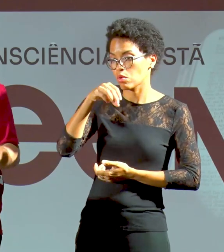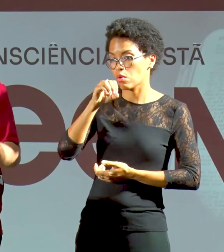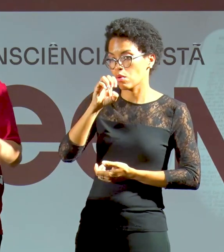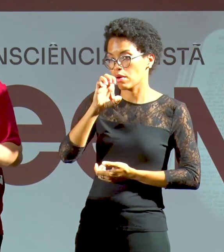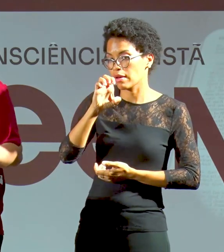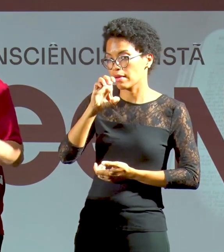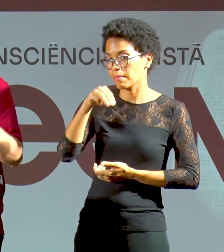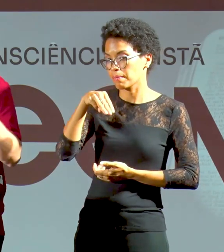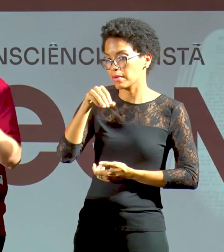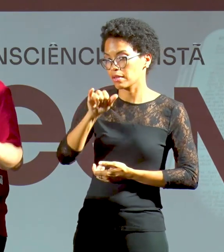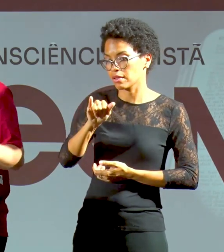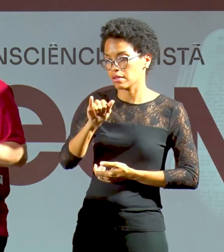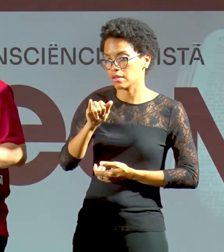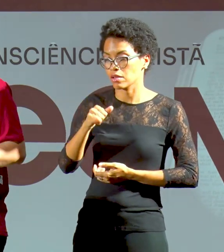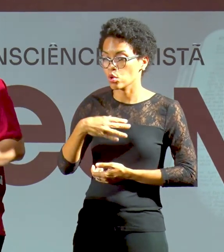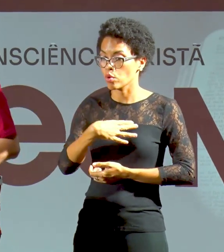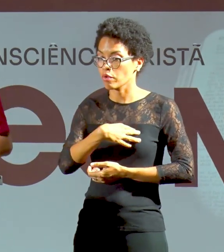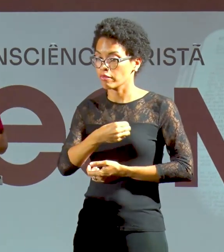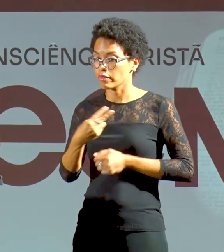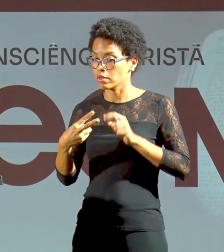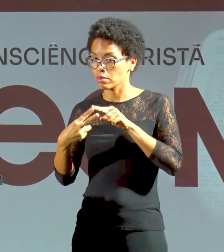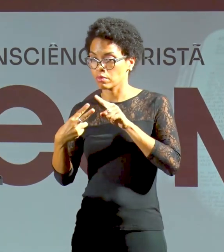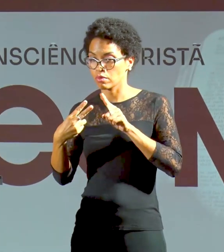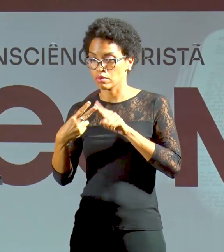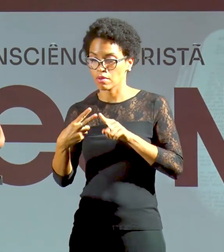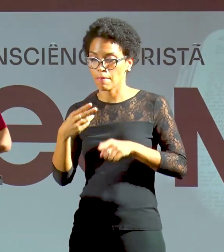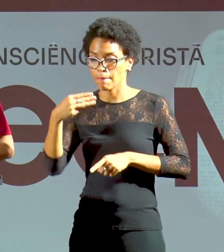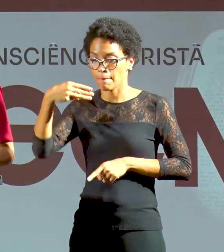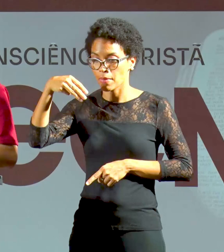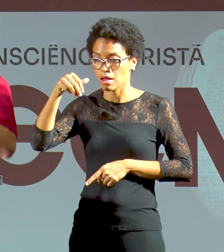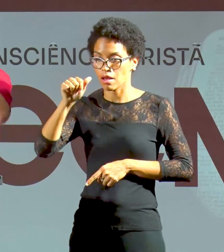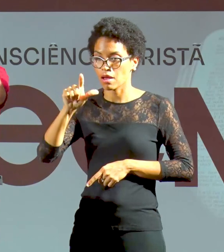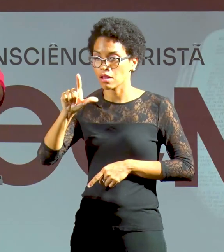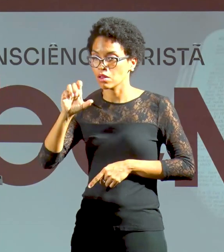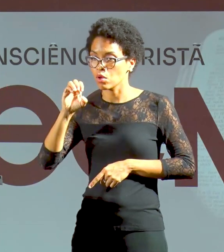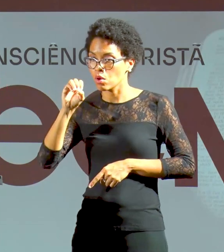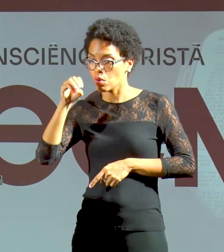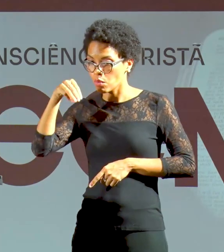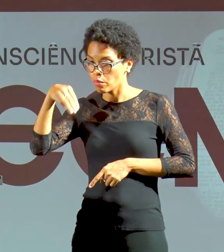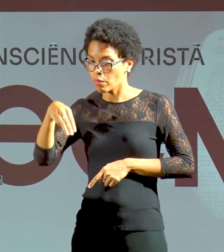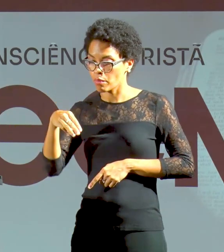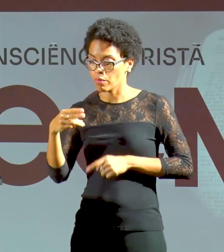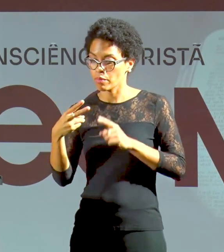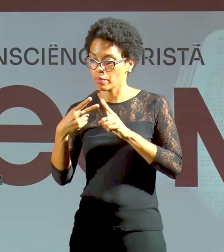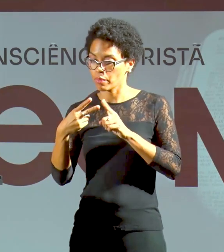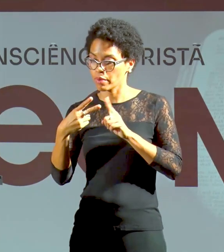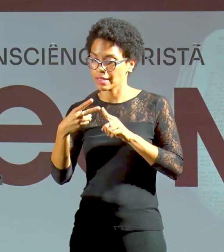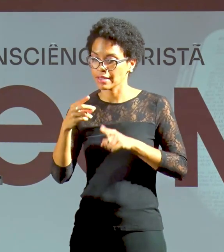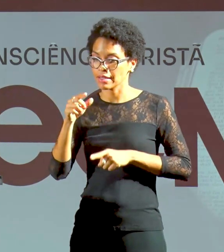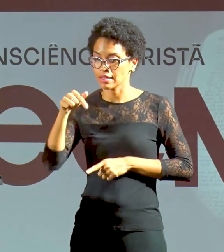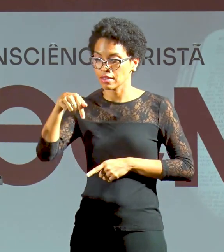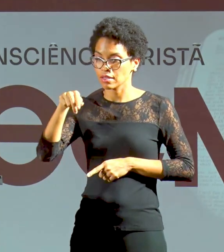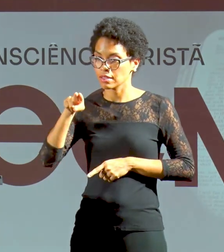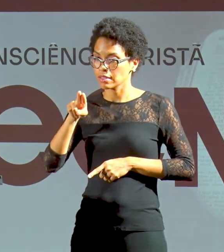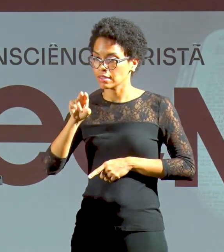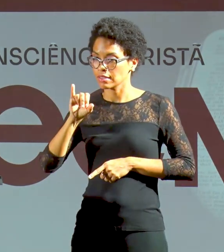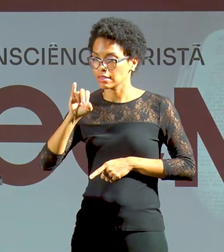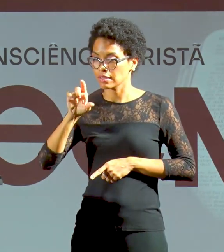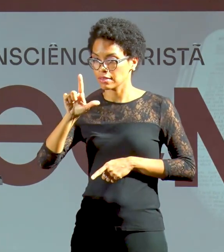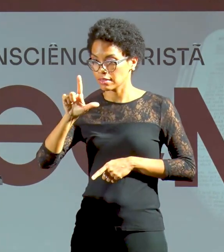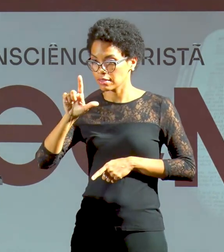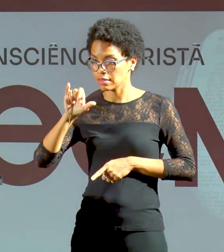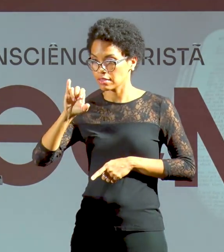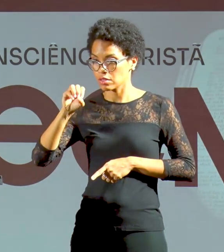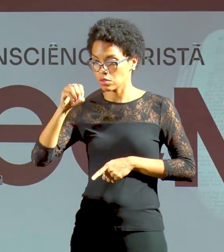o maluco e que lhe homem muito bem ele meleque então decide sair de Belém e leva